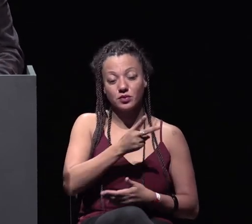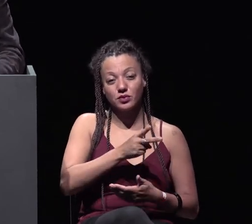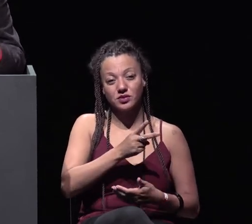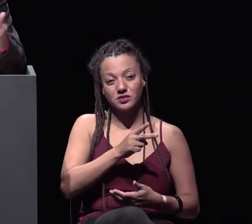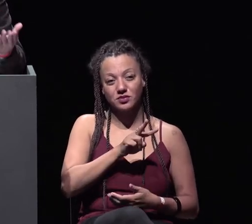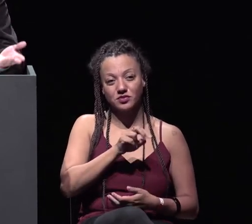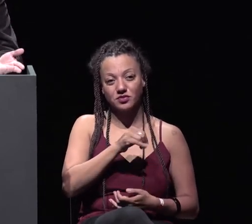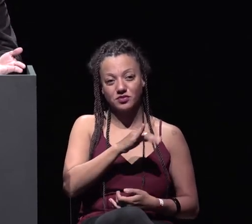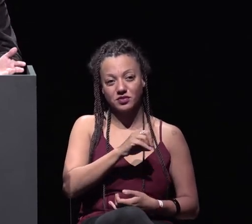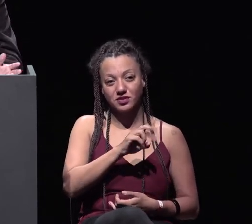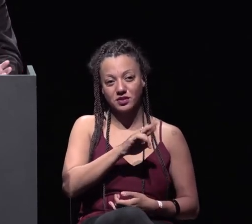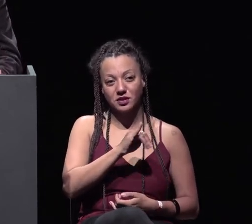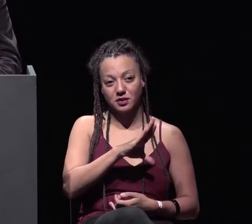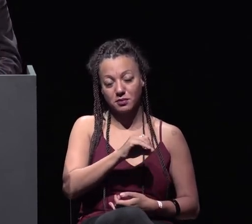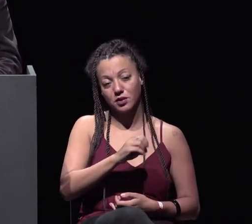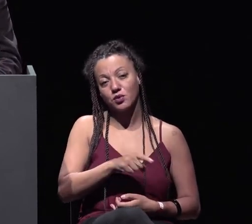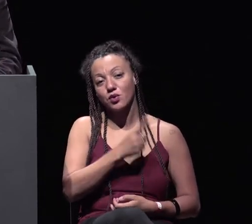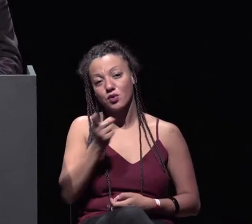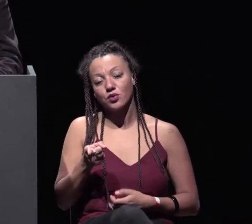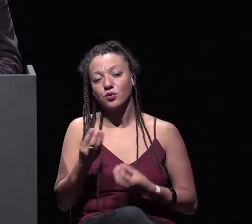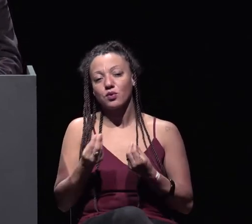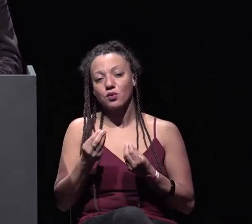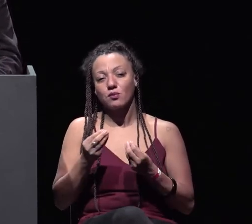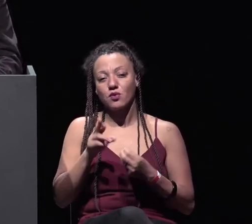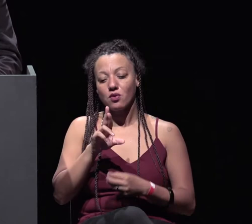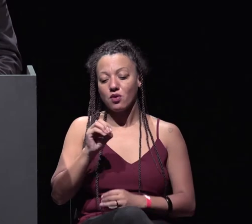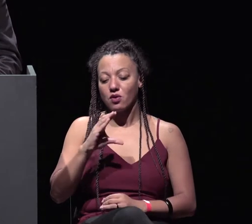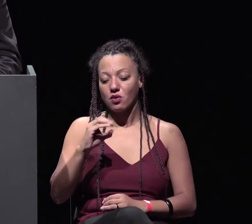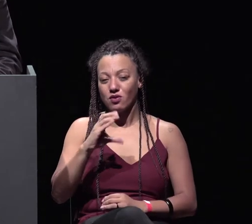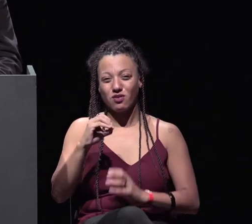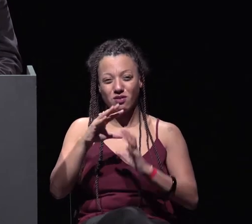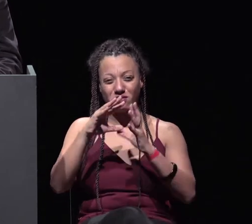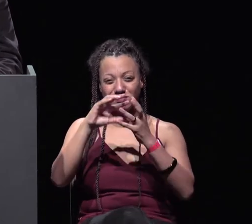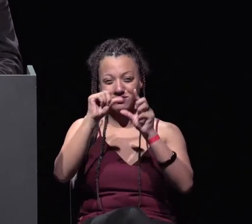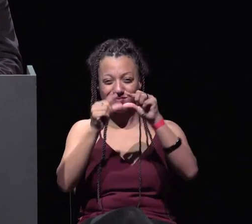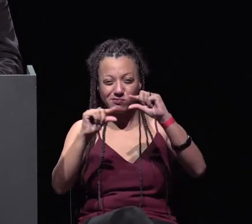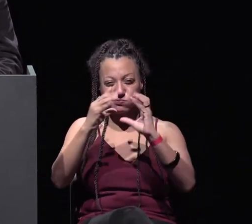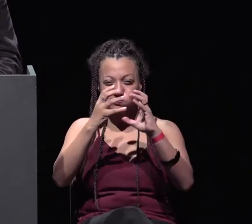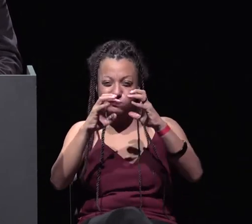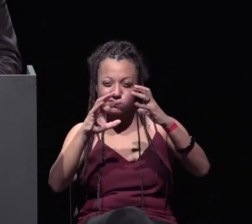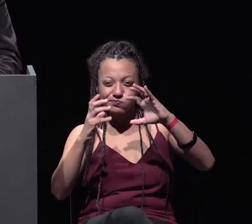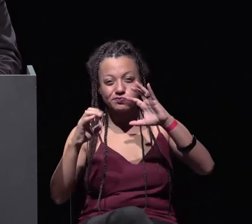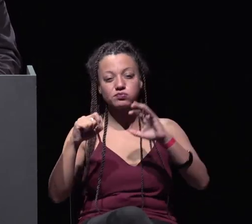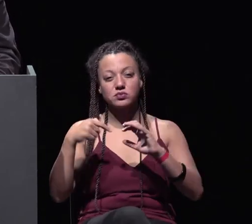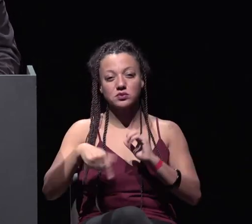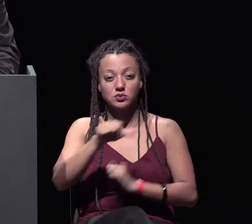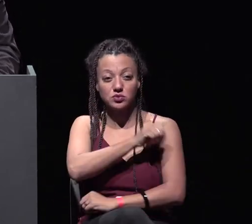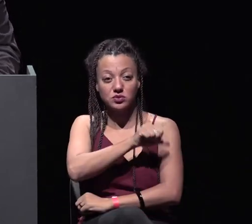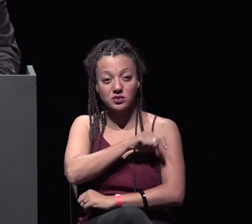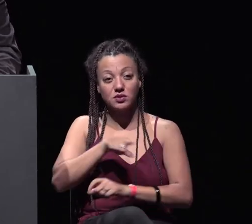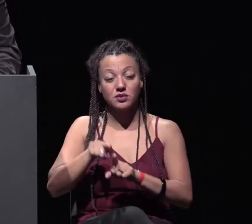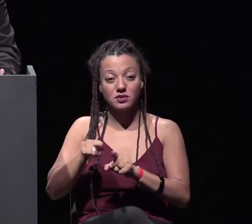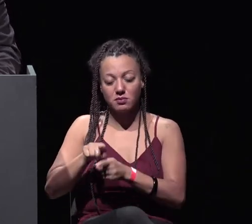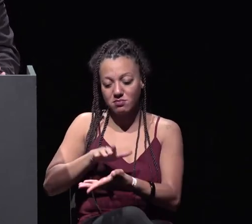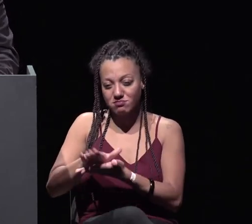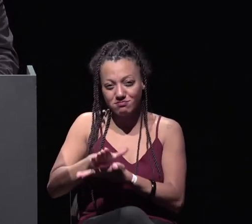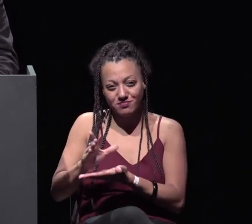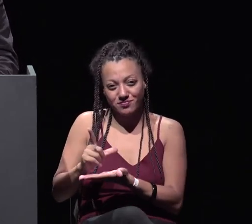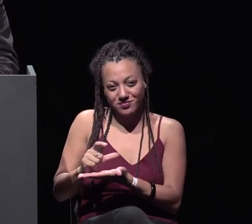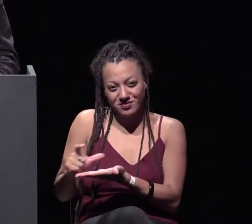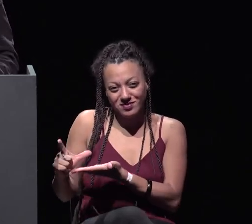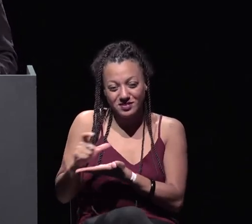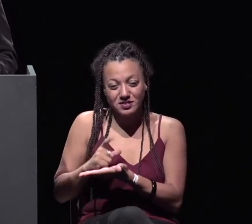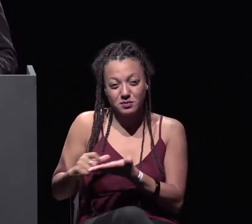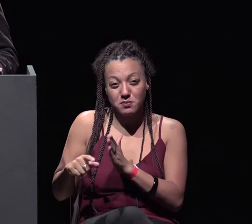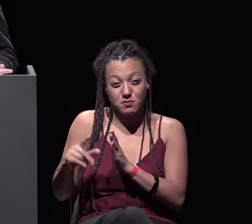míriam ribeiro 1 sobre o rio cocó religioso no brasil eo grande capital grande polêmica catálogo da obra completa do aleijadinho mas foi por volta